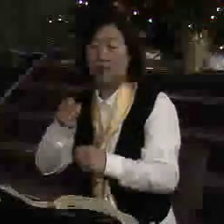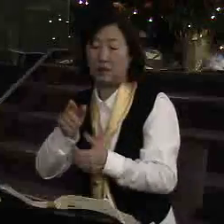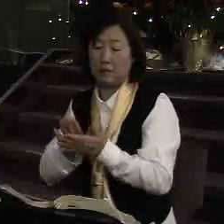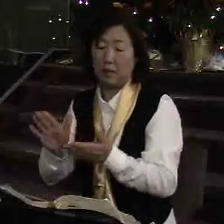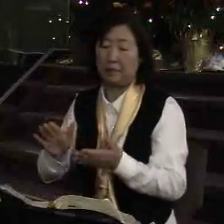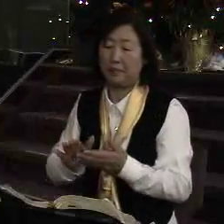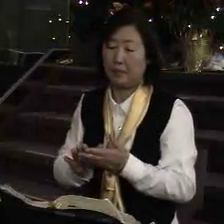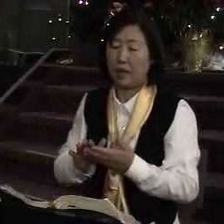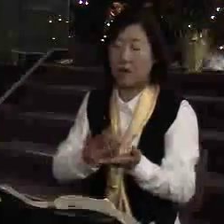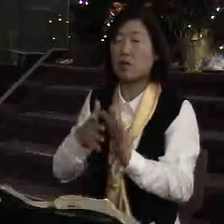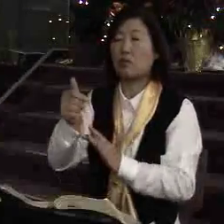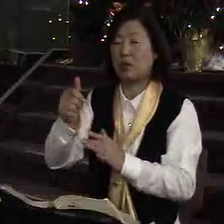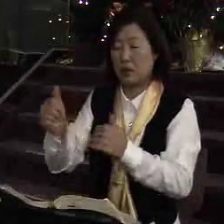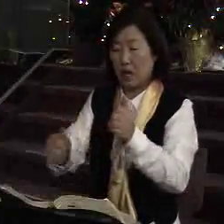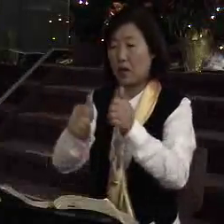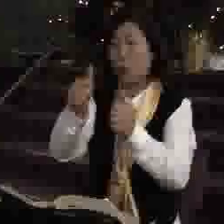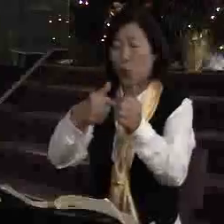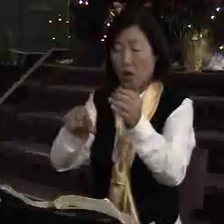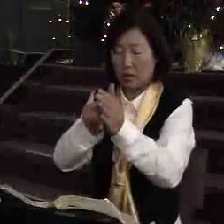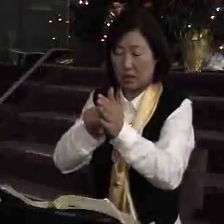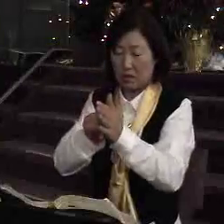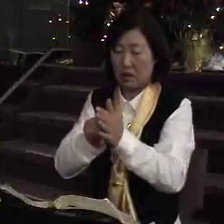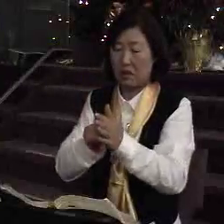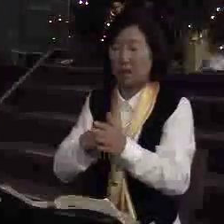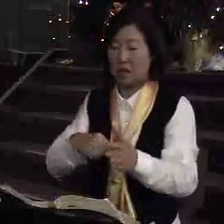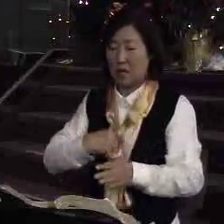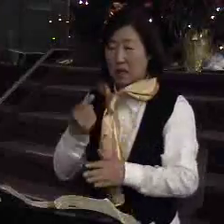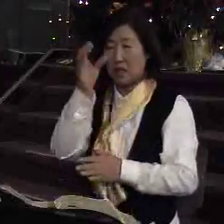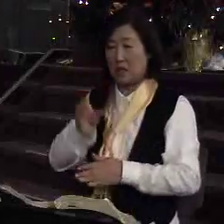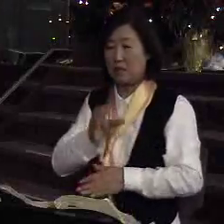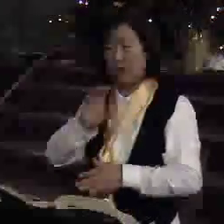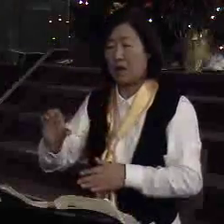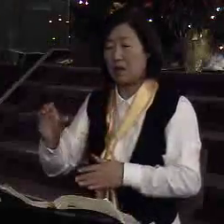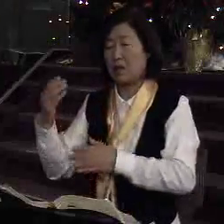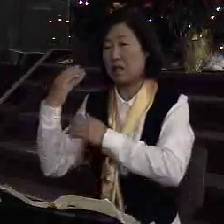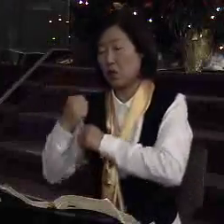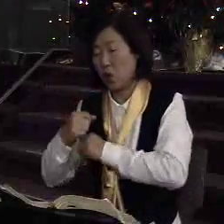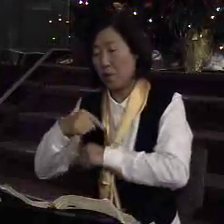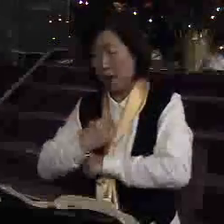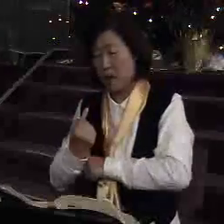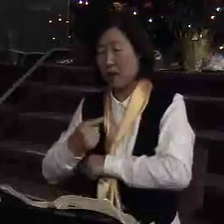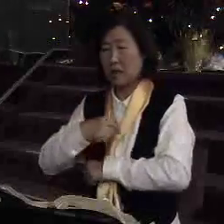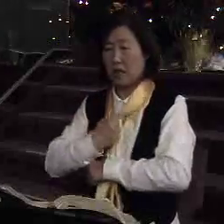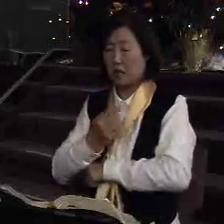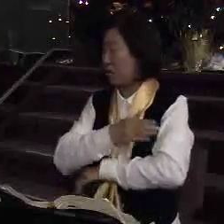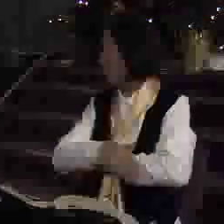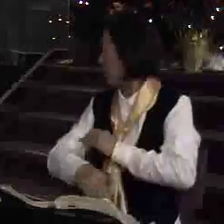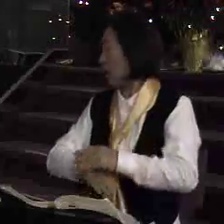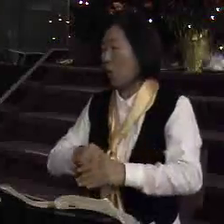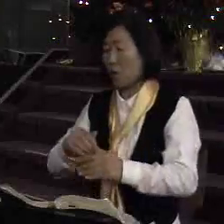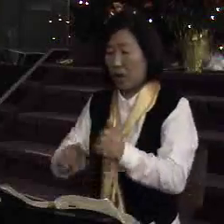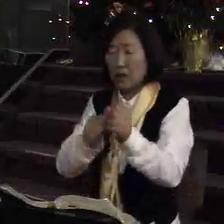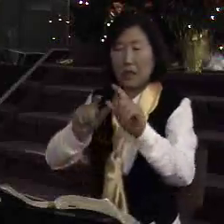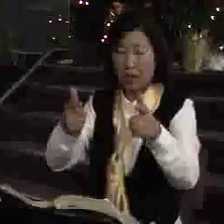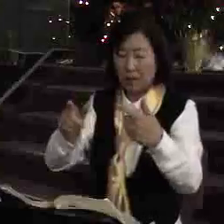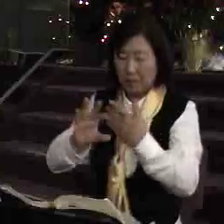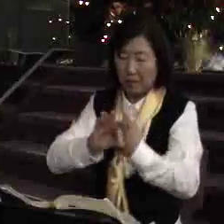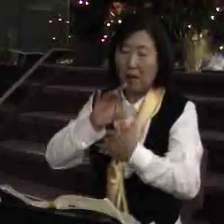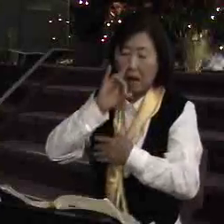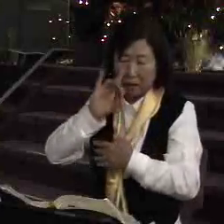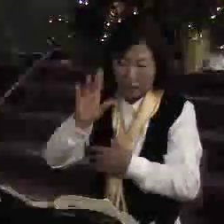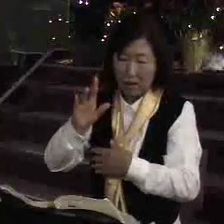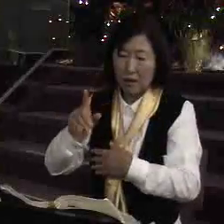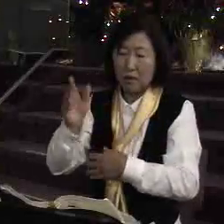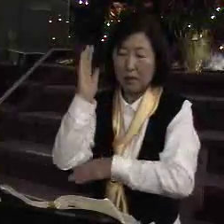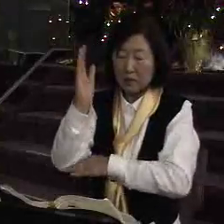오늘도 예수님을 따르기 위해서 자기 십자가를 지고 매일 자신을 부인하며 따르지 않으면 안 되는